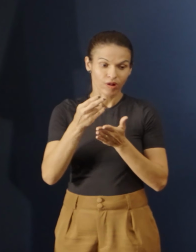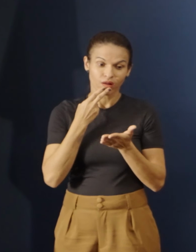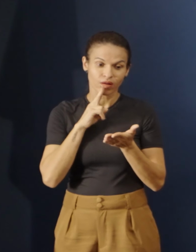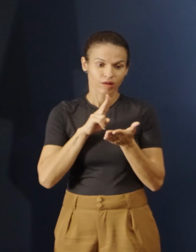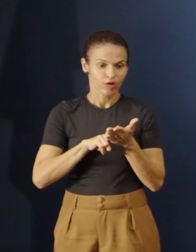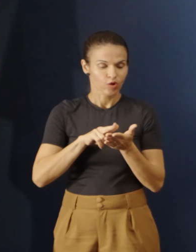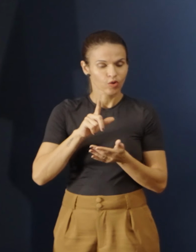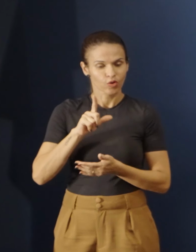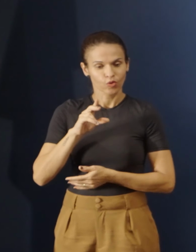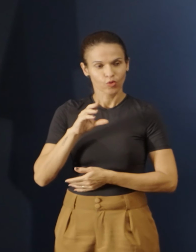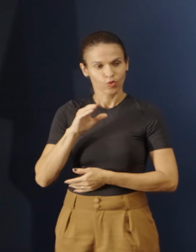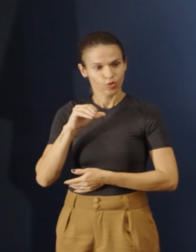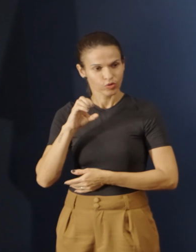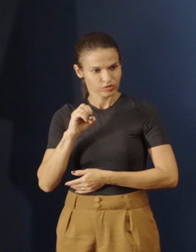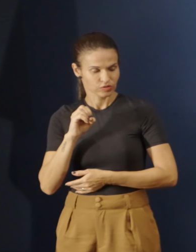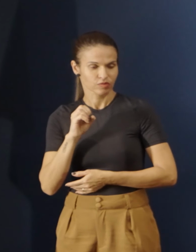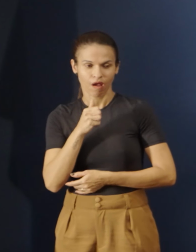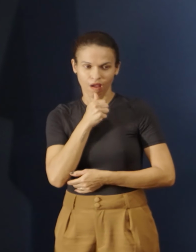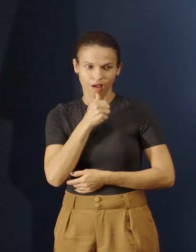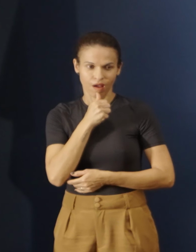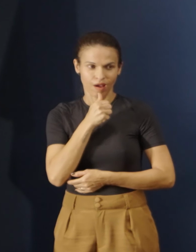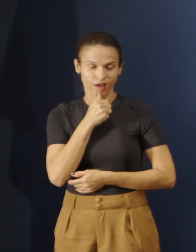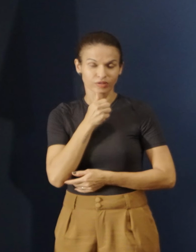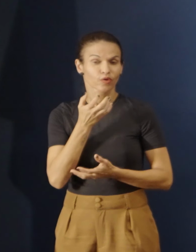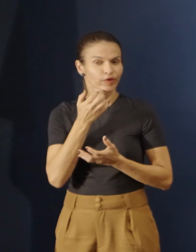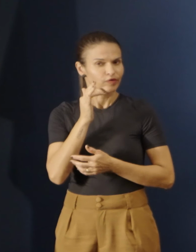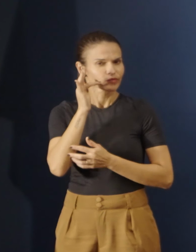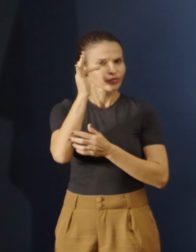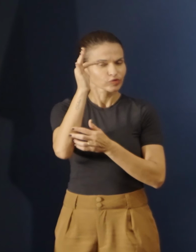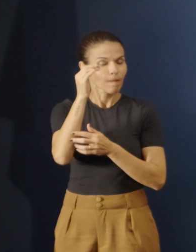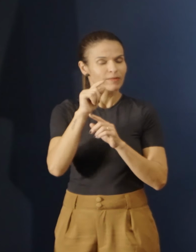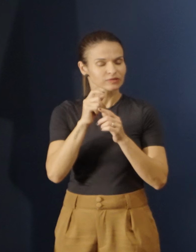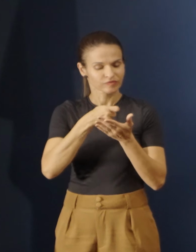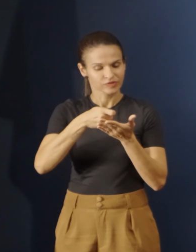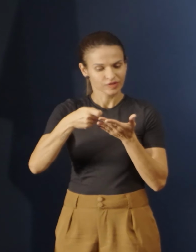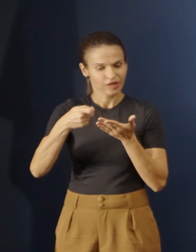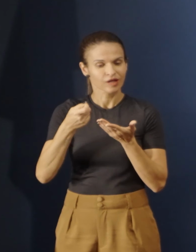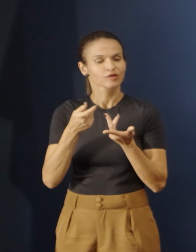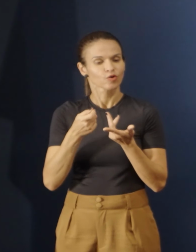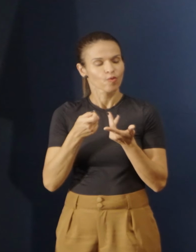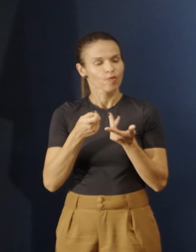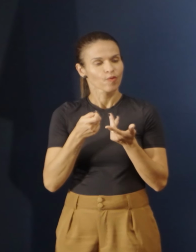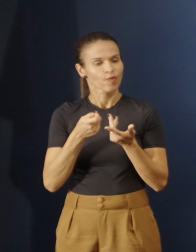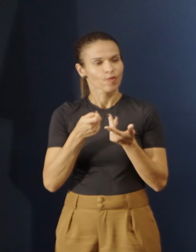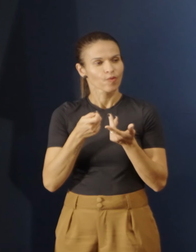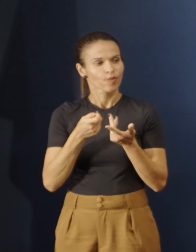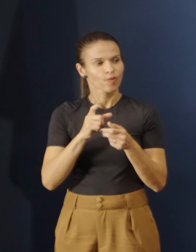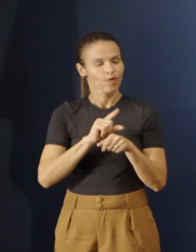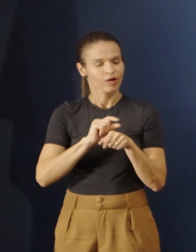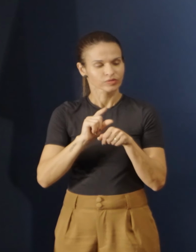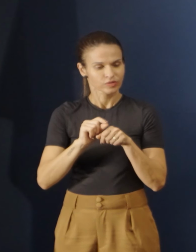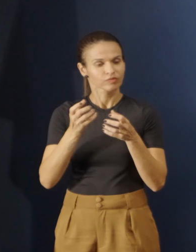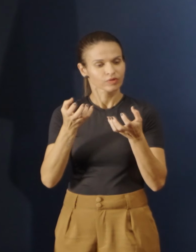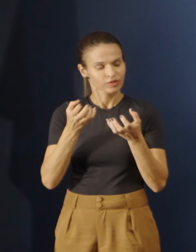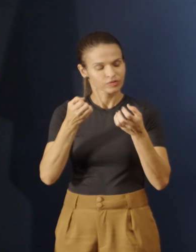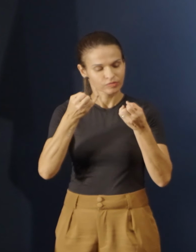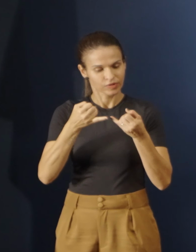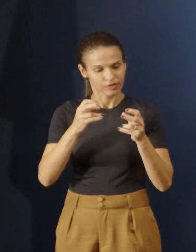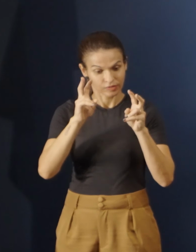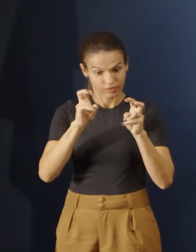do Lúcio ainda, não consegui ainda fazer nada, uma coisa que eu quero no futuro, mas eu estava escrevendo um artigo em que eu queria escrever algumas dessas questões. Aí